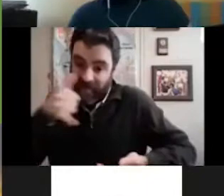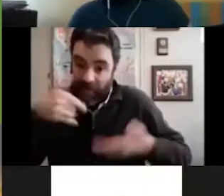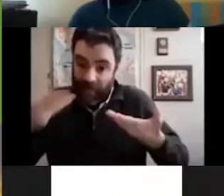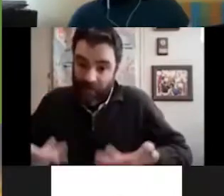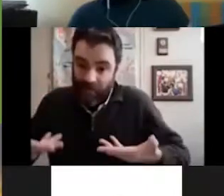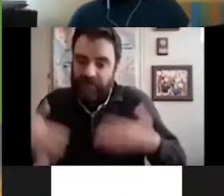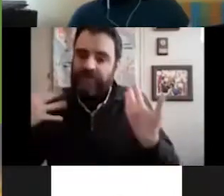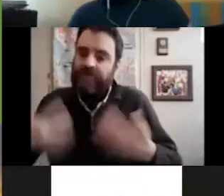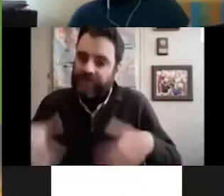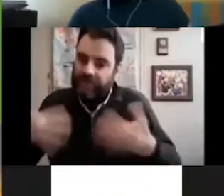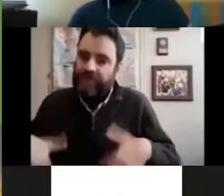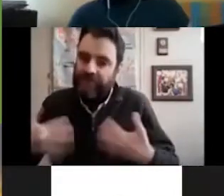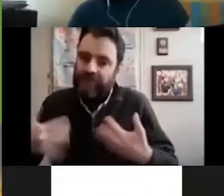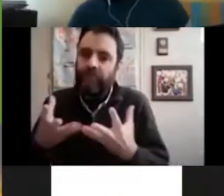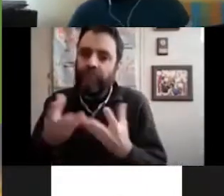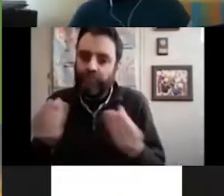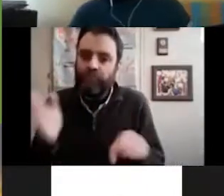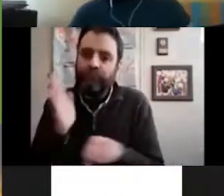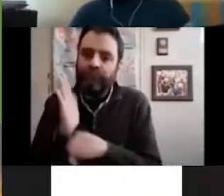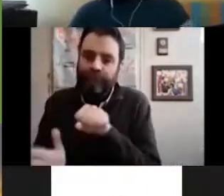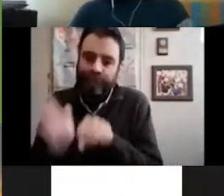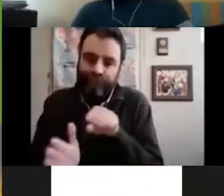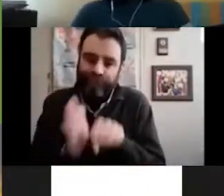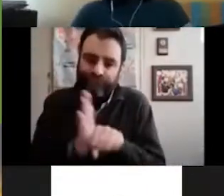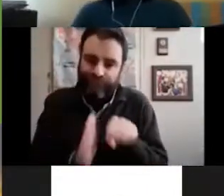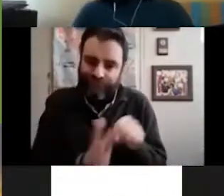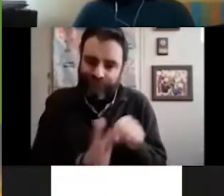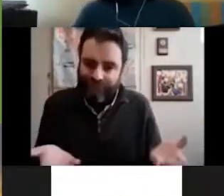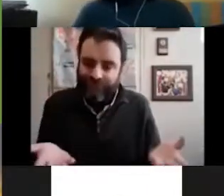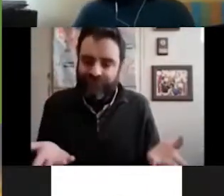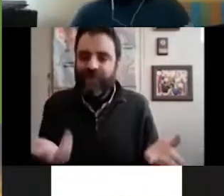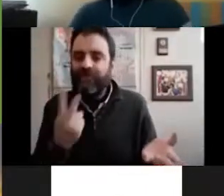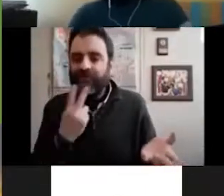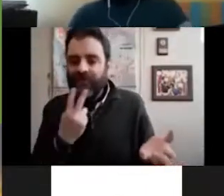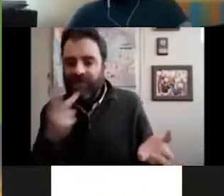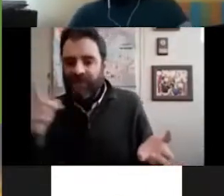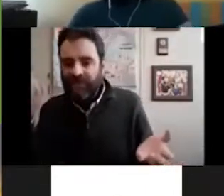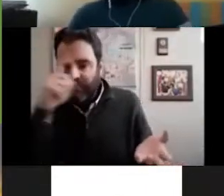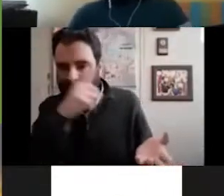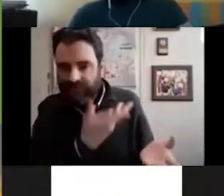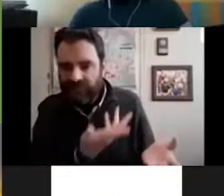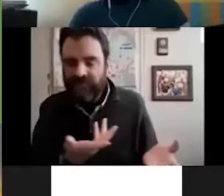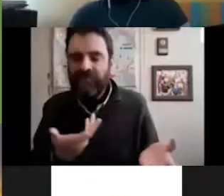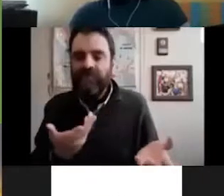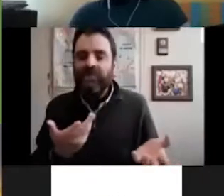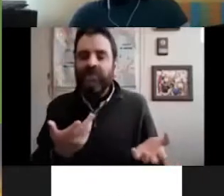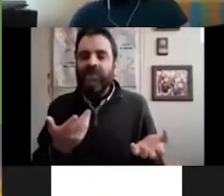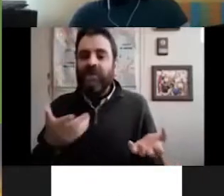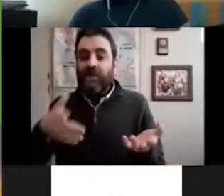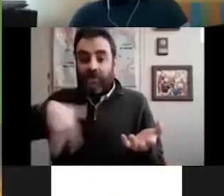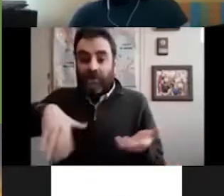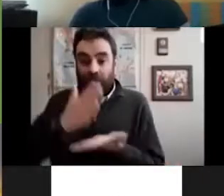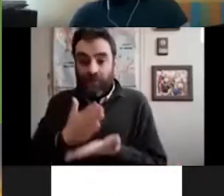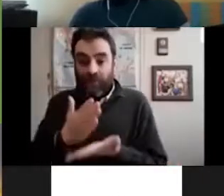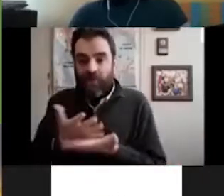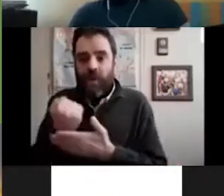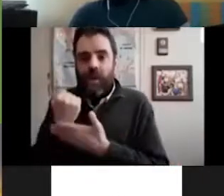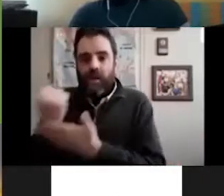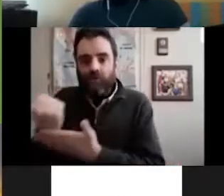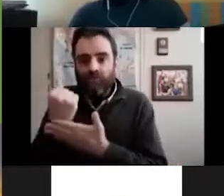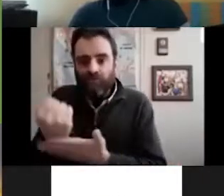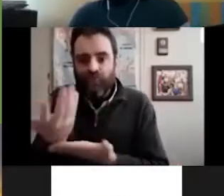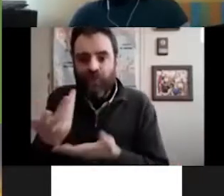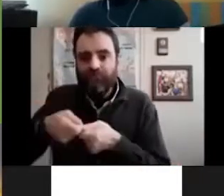y padres, algunos que no están con trabajo, y ahora en este tiempo también hay muchos despidos. La vida se está haciendo un poco más